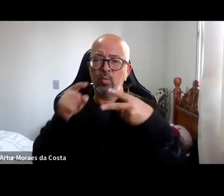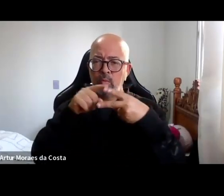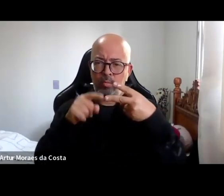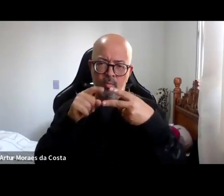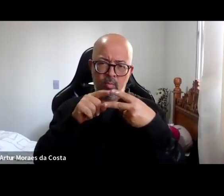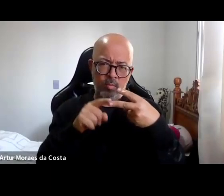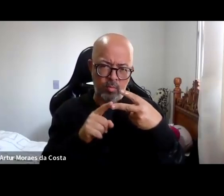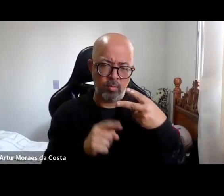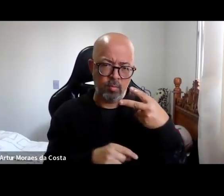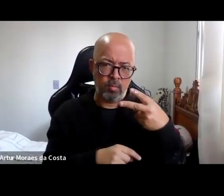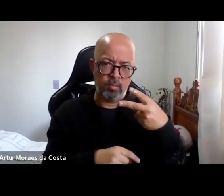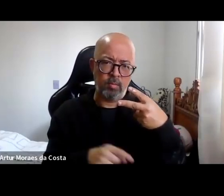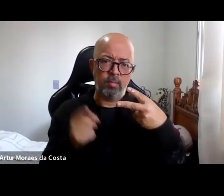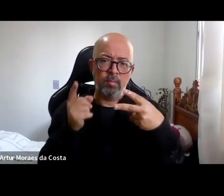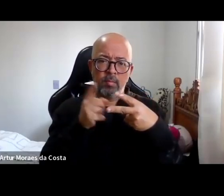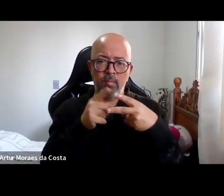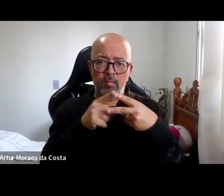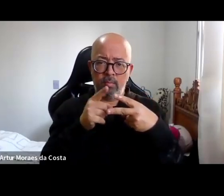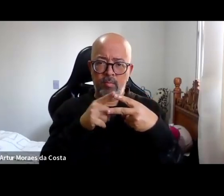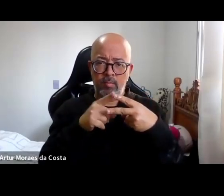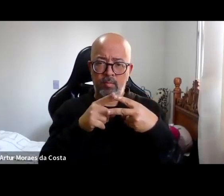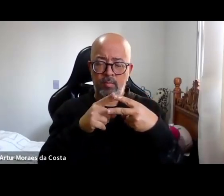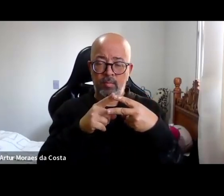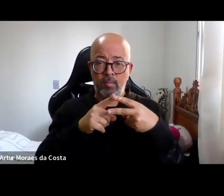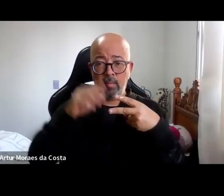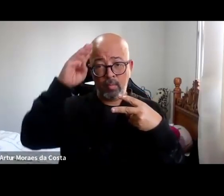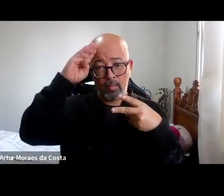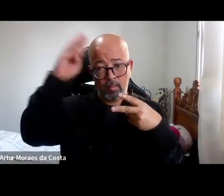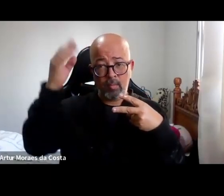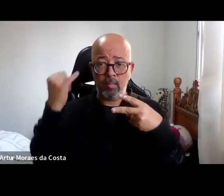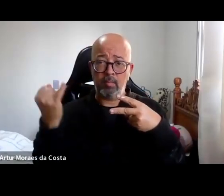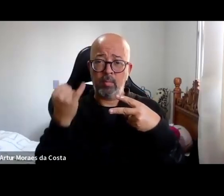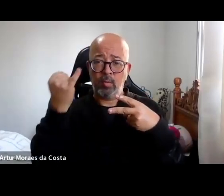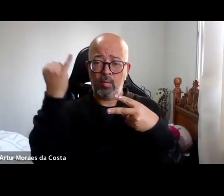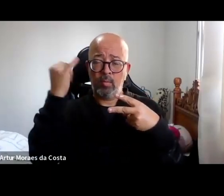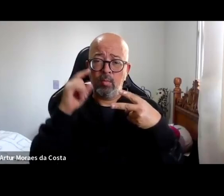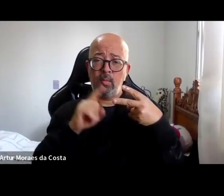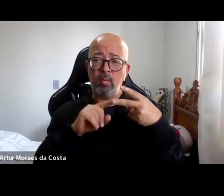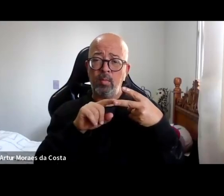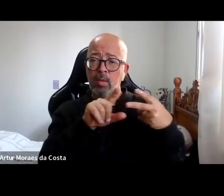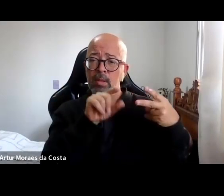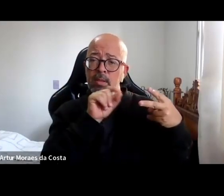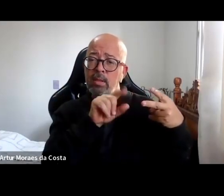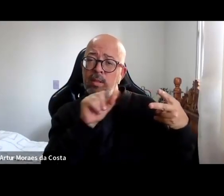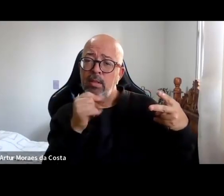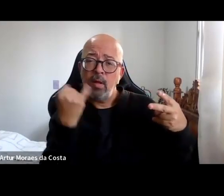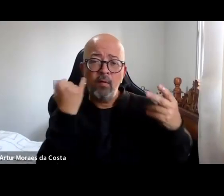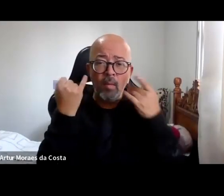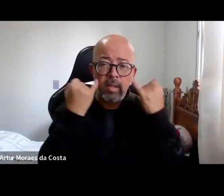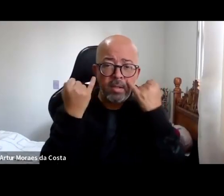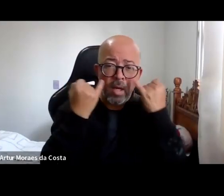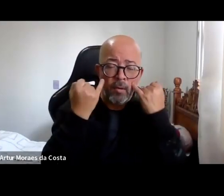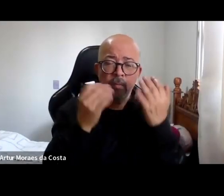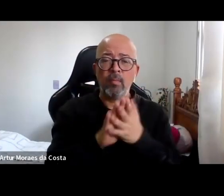priorización y la selección de la información es decir hay que pensar en el objetivo que